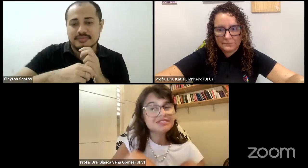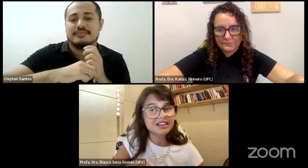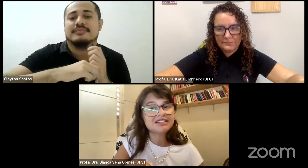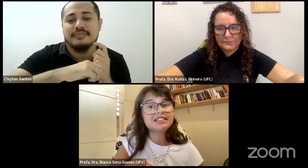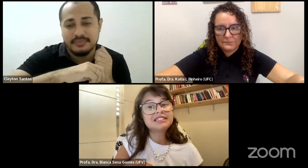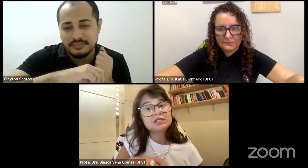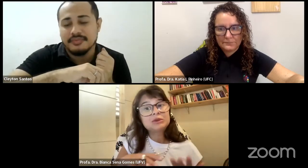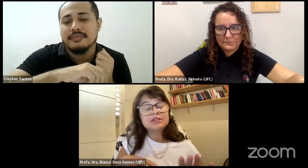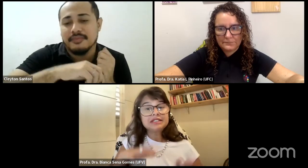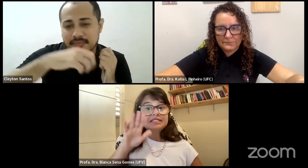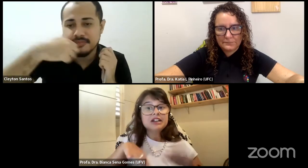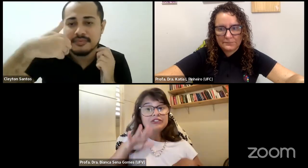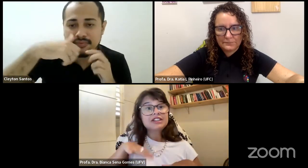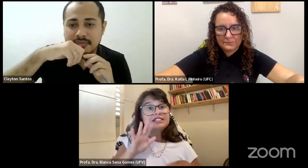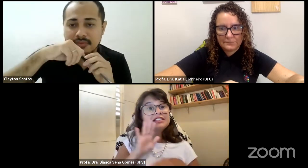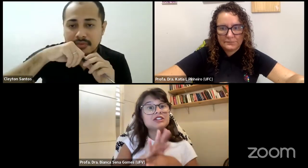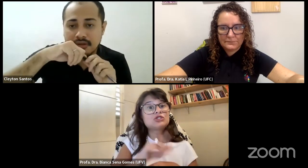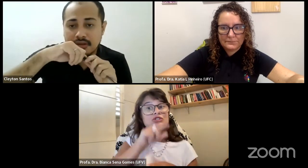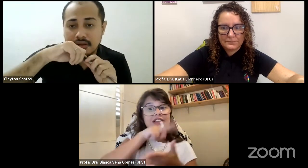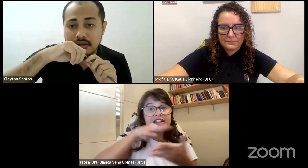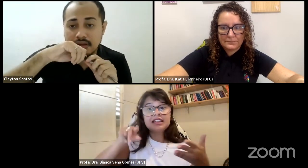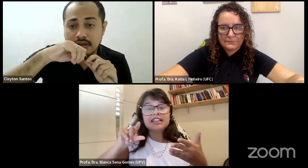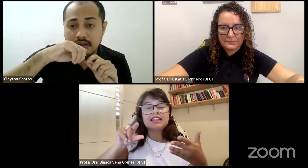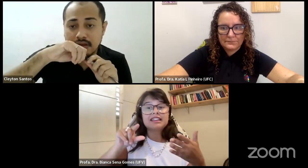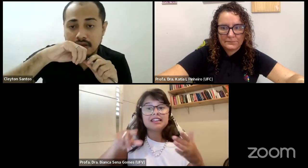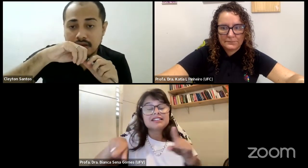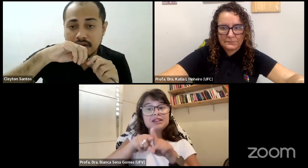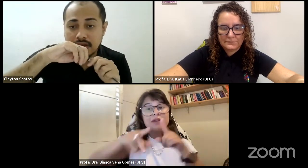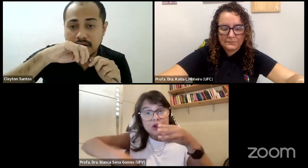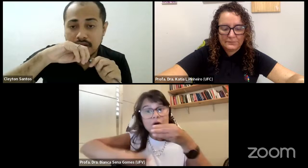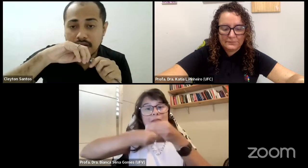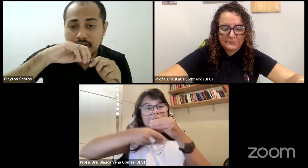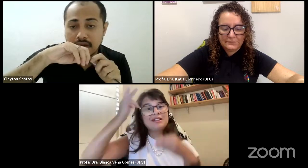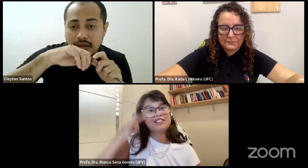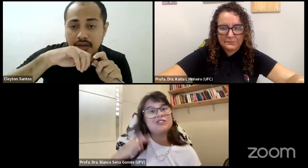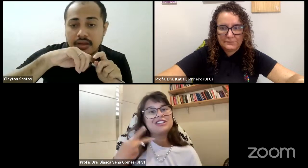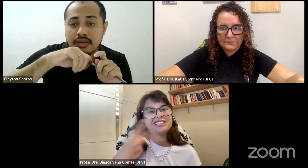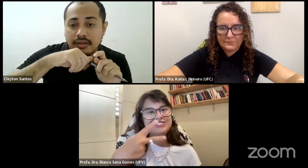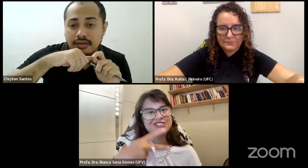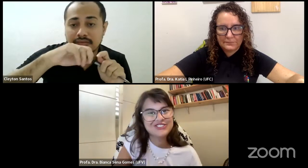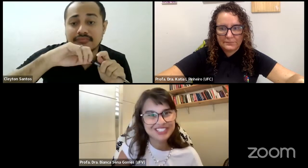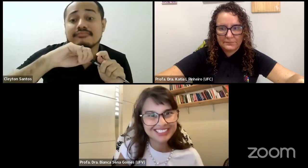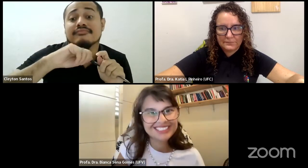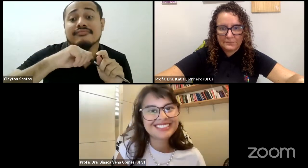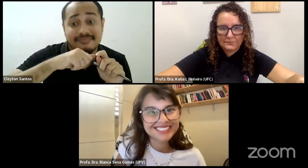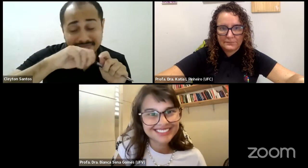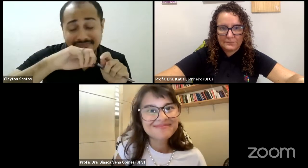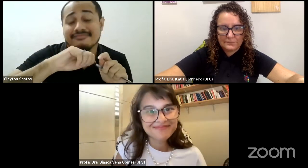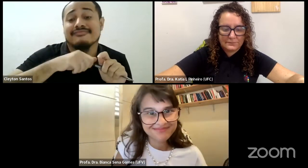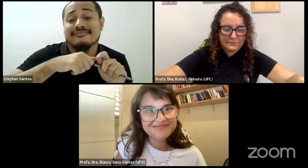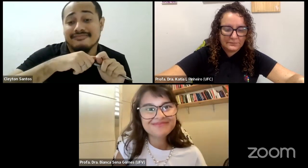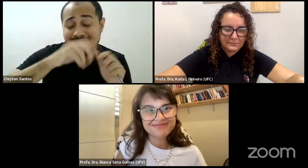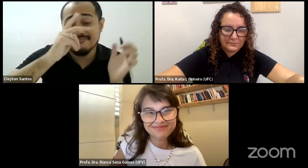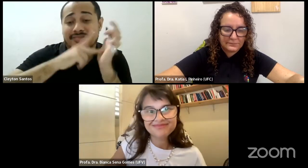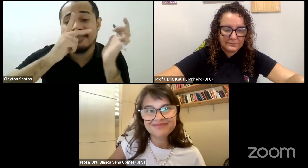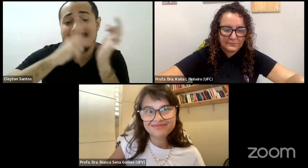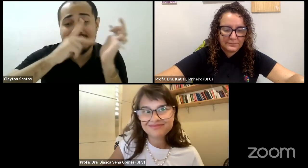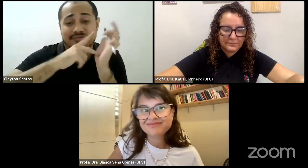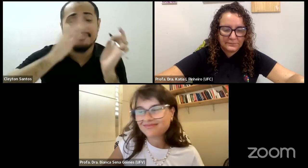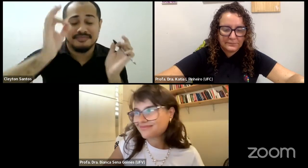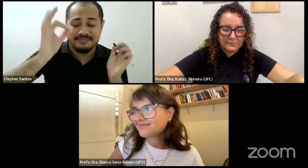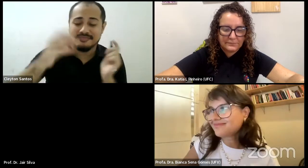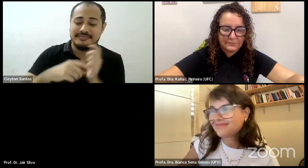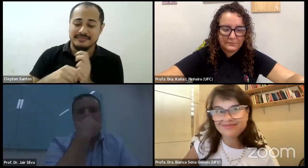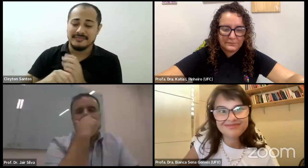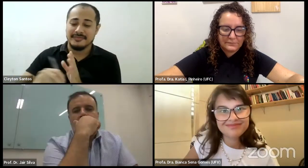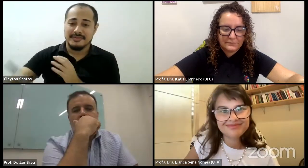fazer essas correções, porque eu acredito que tem relação, sim, com sua pesquisa. E pode te ajudar nesse momento de complementar o que eu